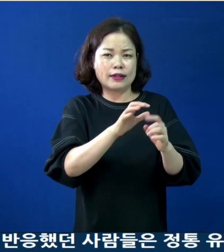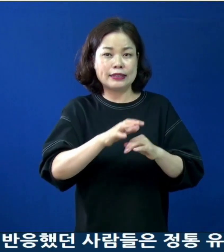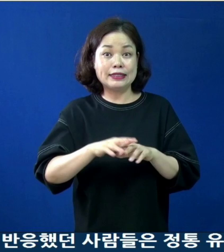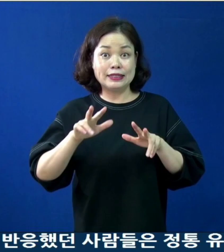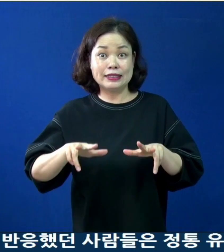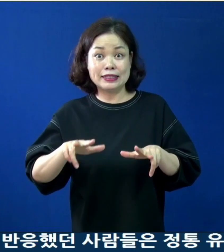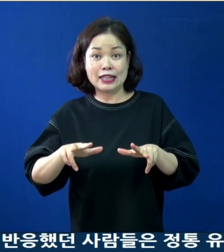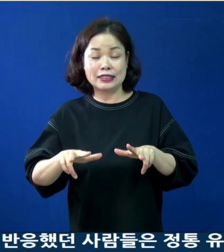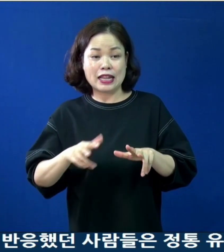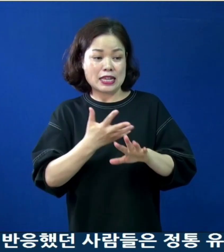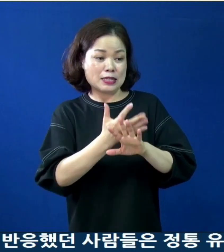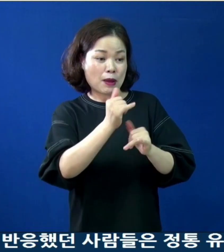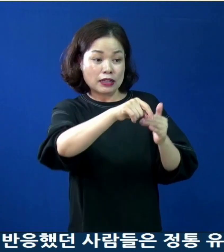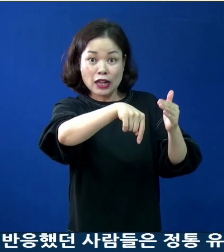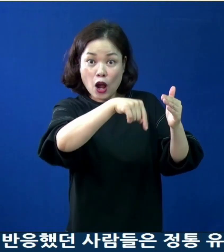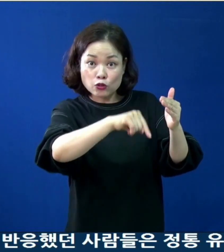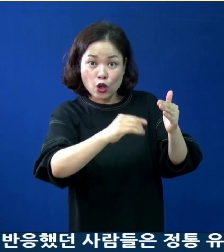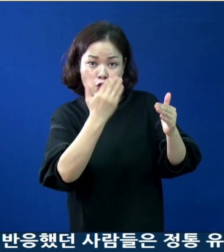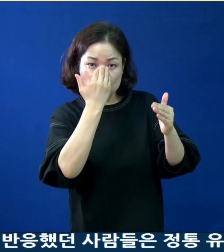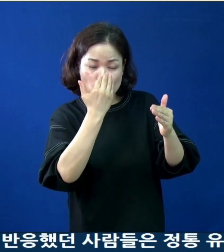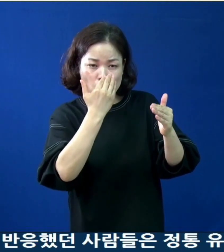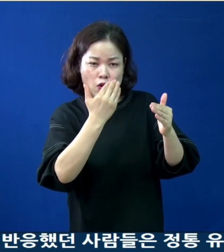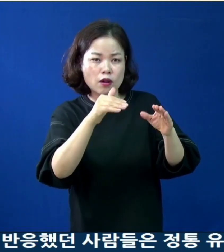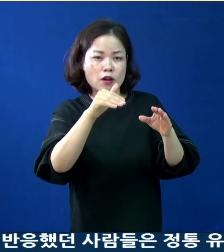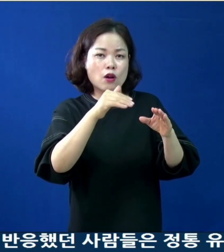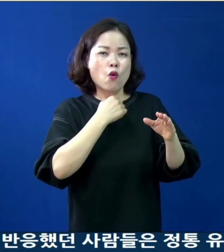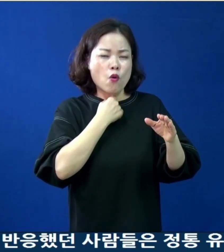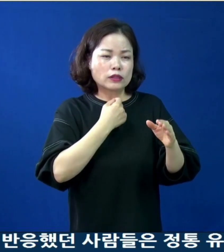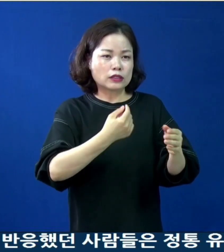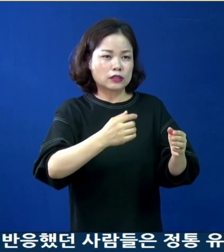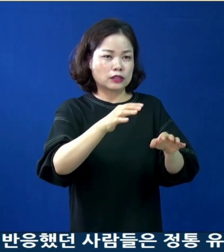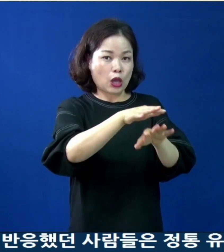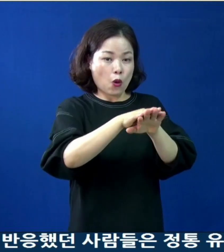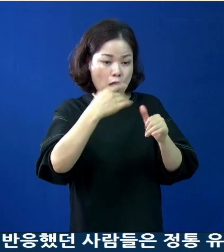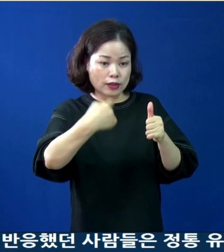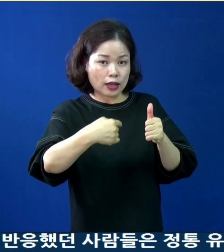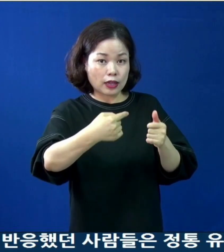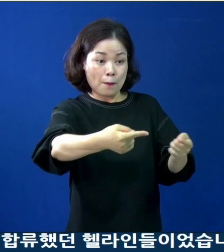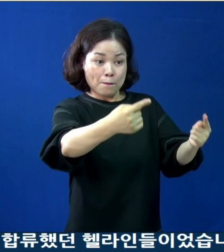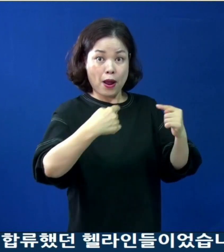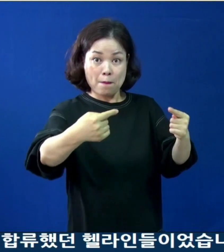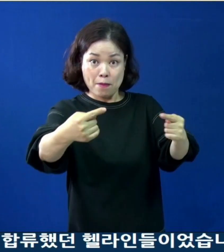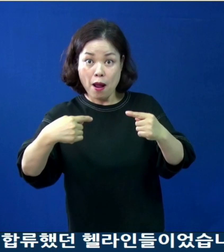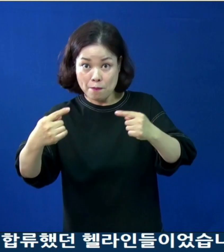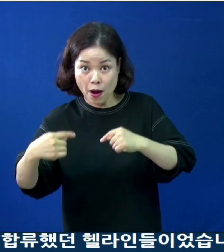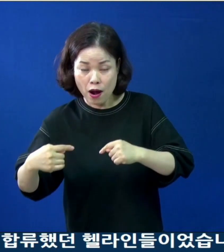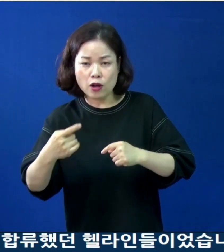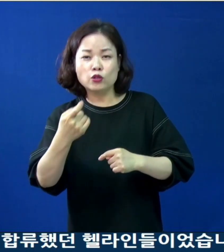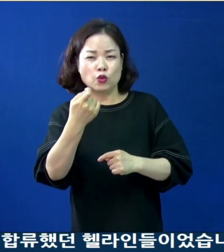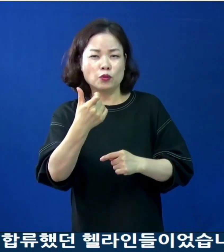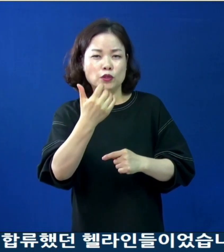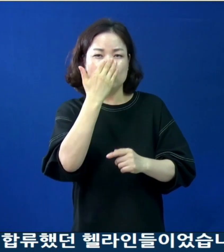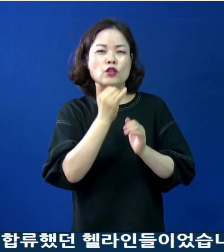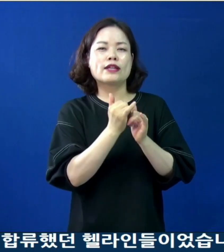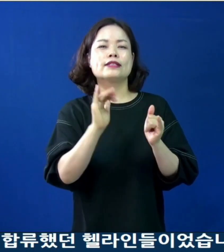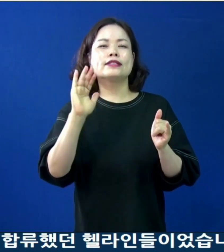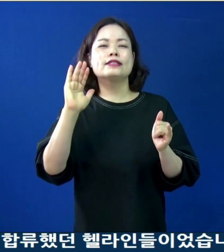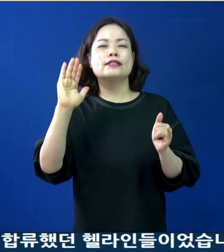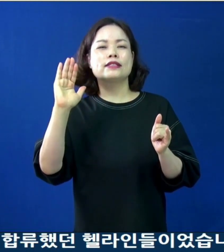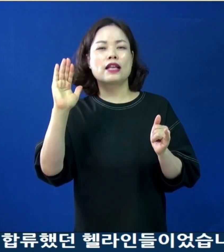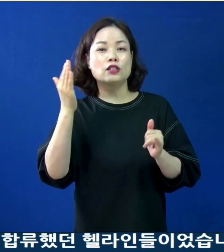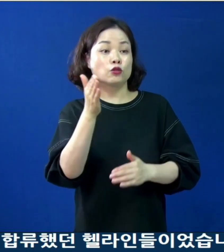이제 이방인 중에서도 유대교인이 되길 원하는 사람들이 회당에 출석하고 있어서 조금 있으면 유대인이 될